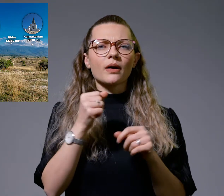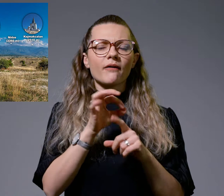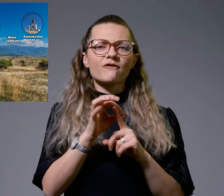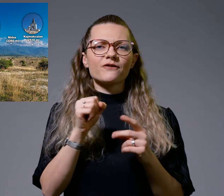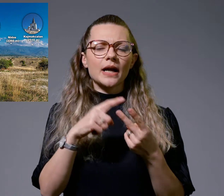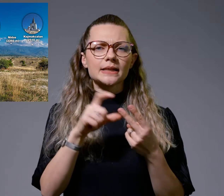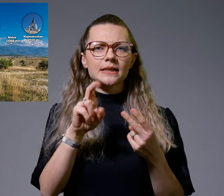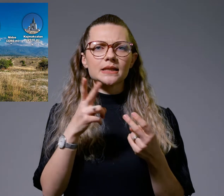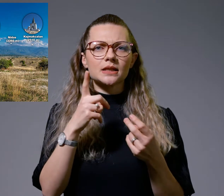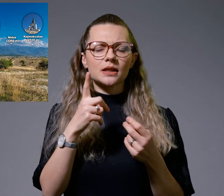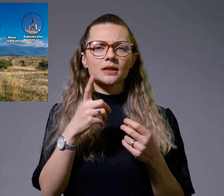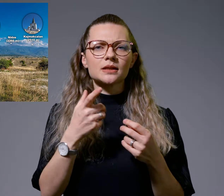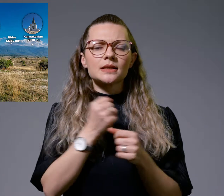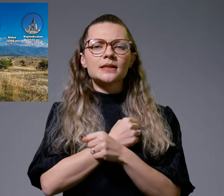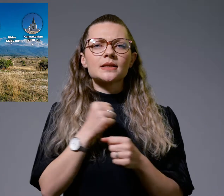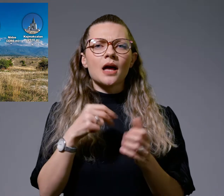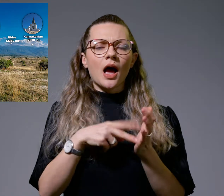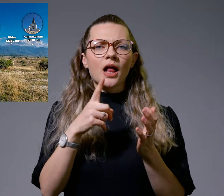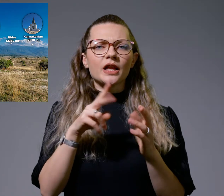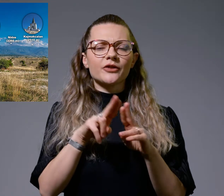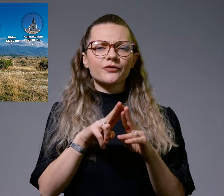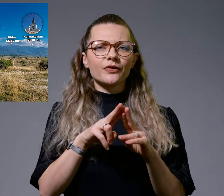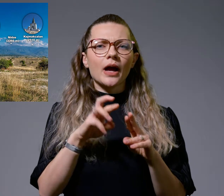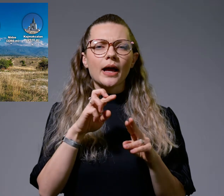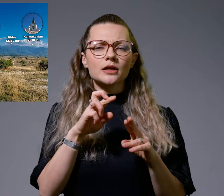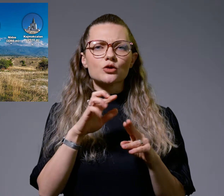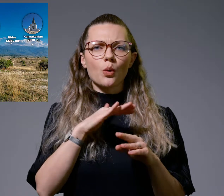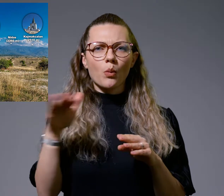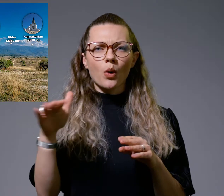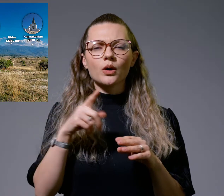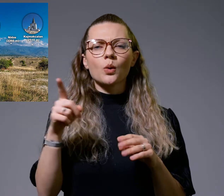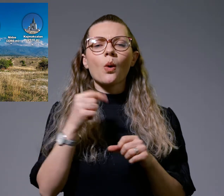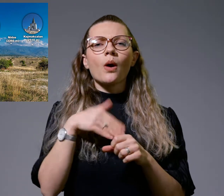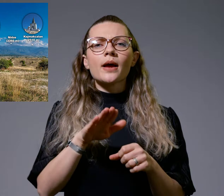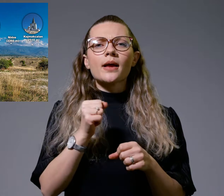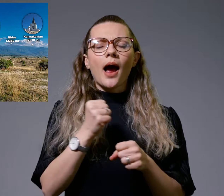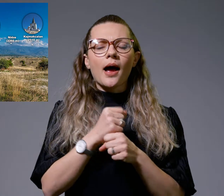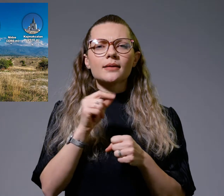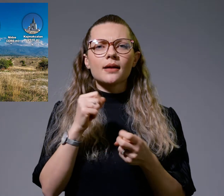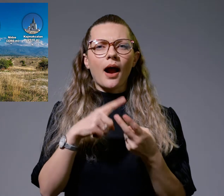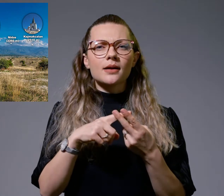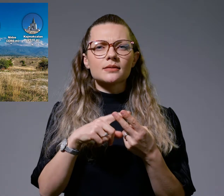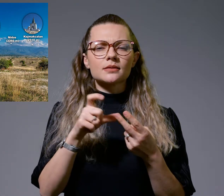во Егејско море до Јадранско море во должина од околу 600